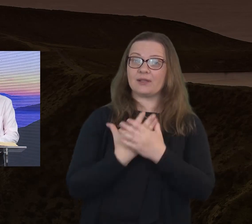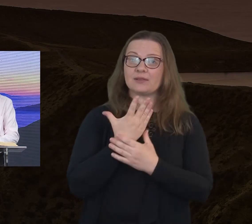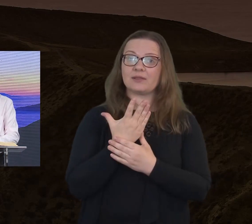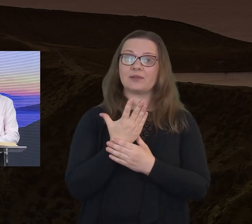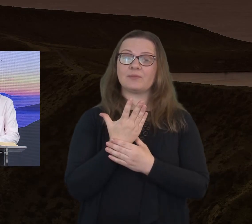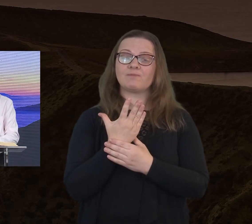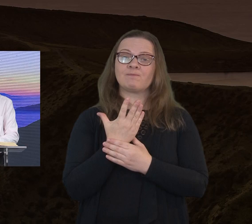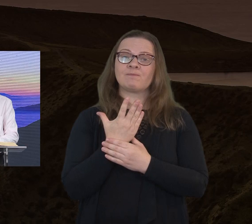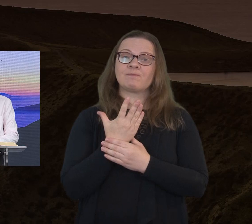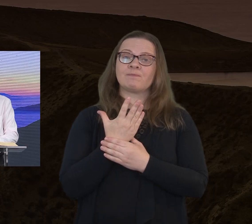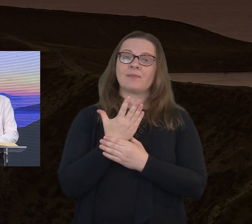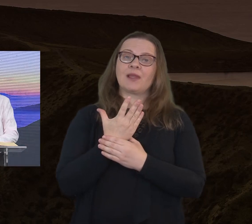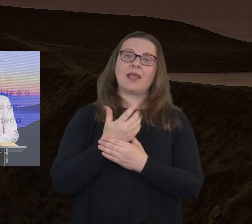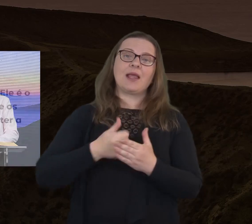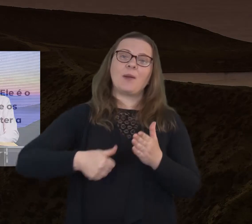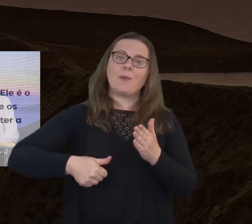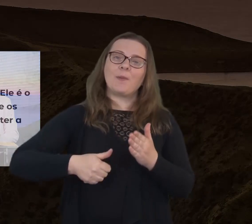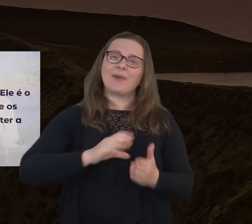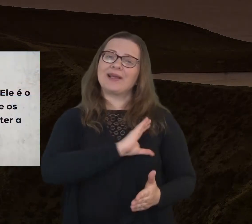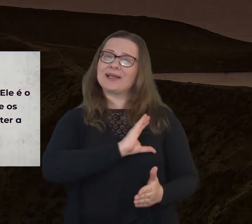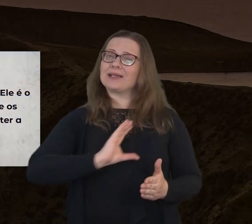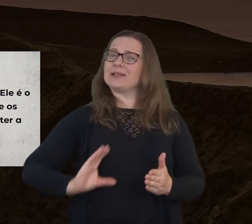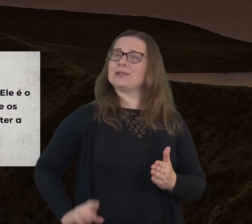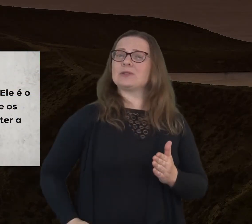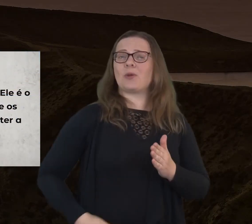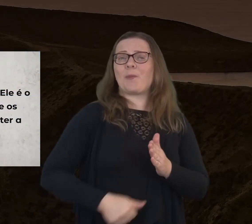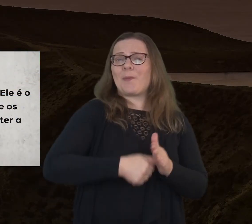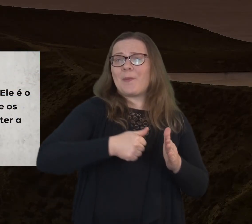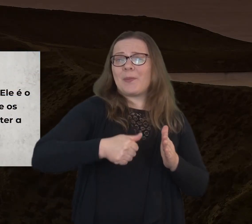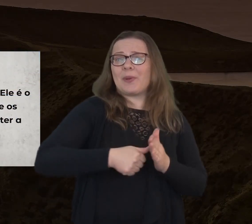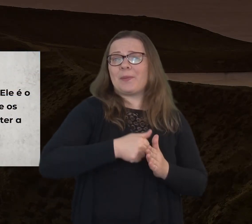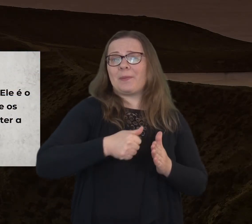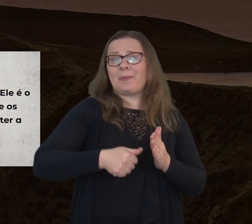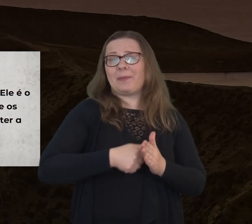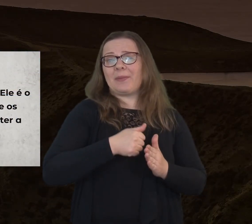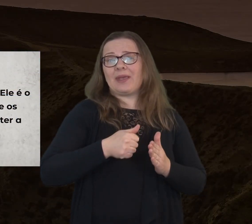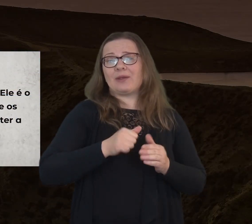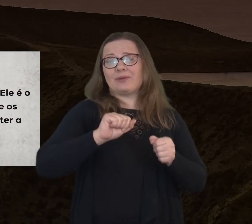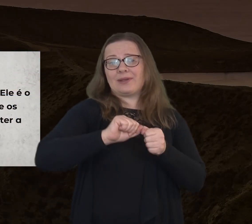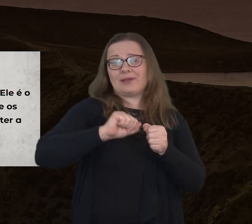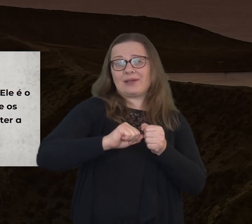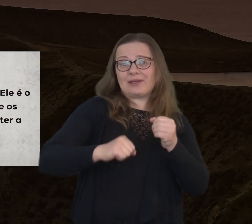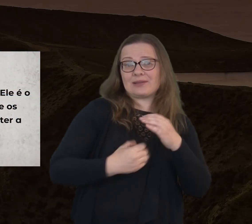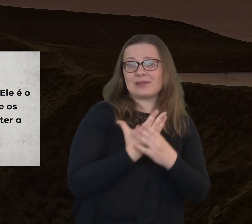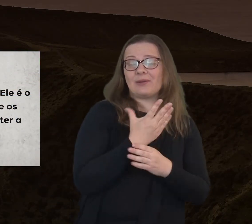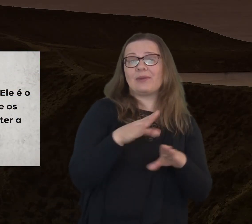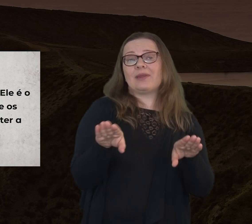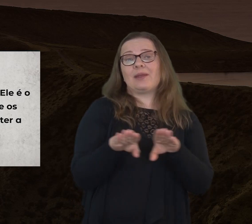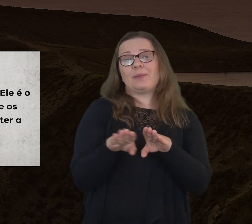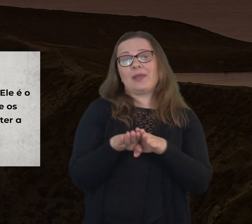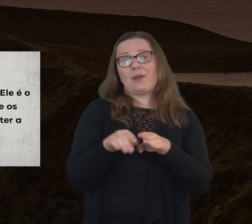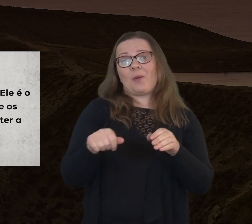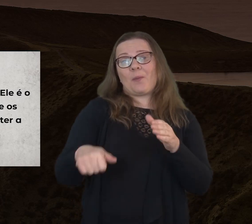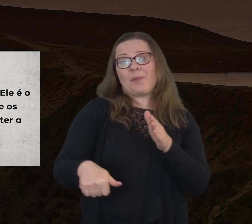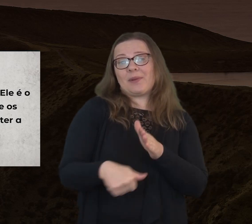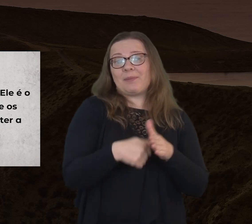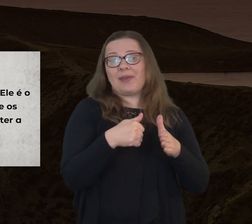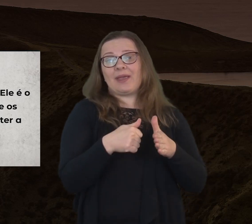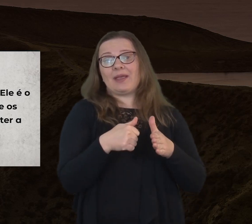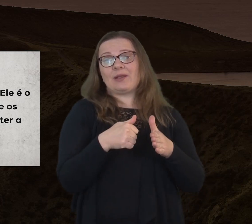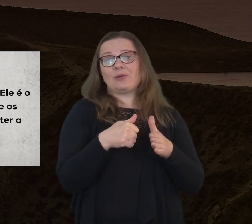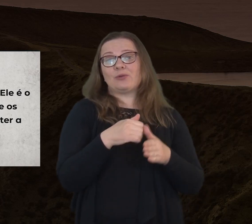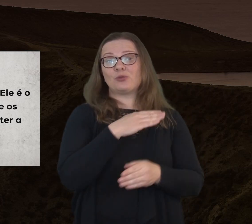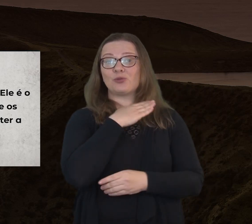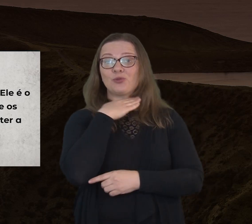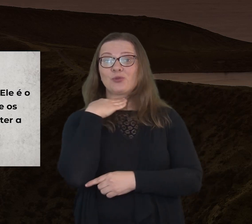ele é o princípio, ele é o primogênito entre os mortos. Ele era o primogênito da criação, na